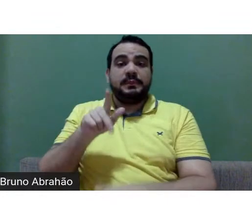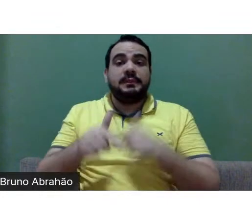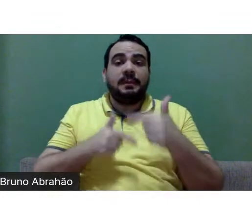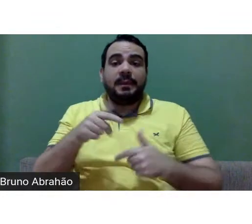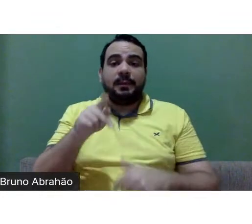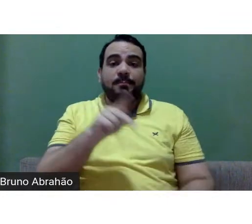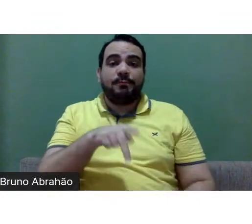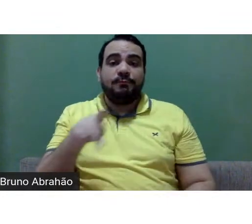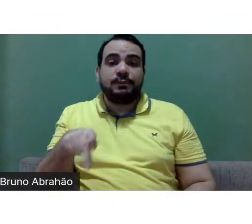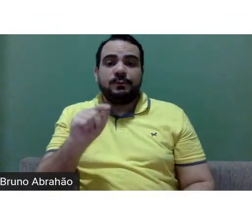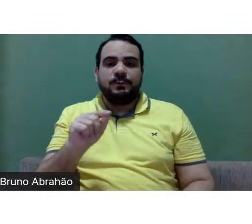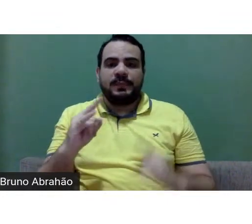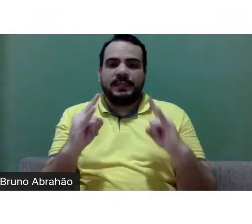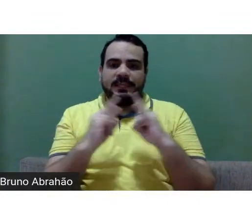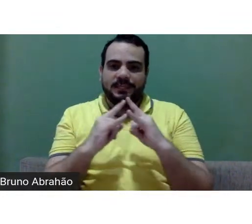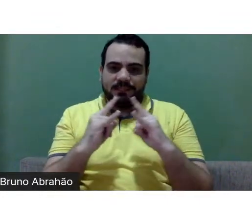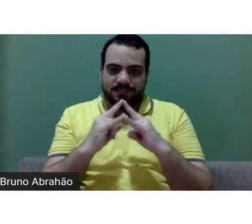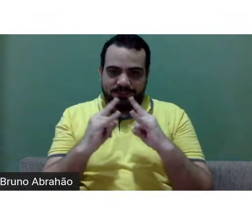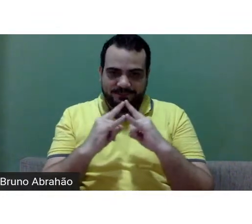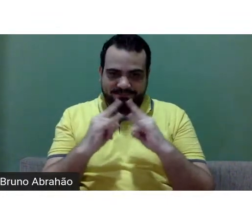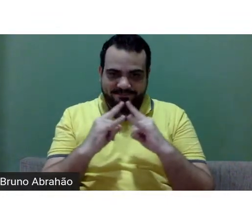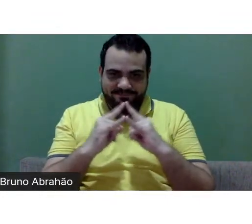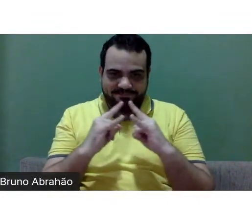participa de diversos movimentos